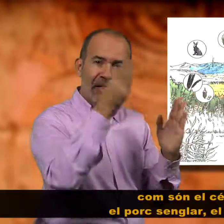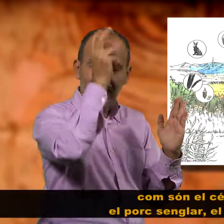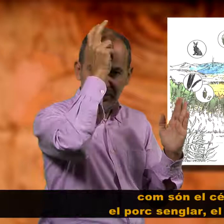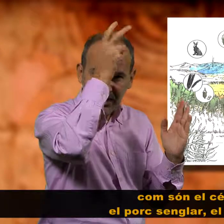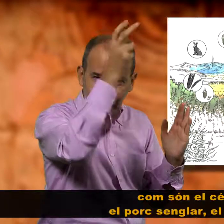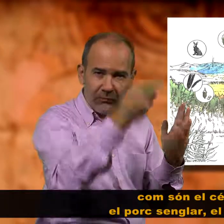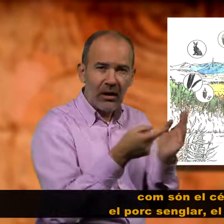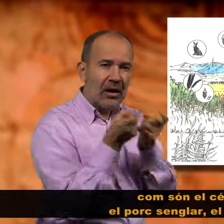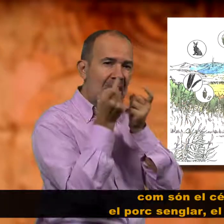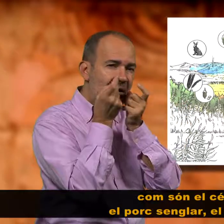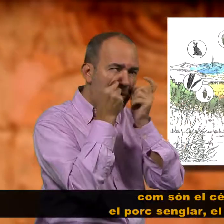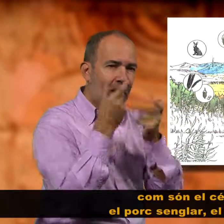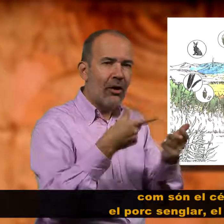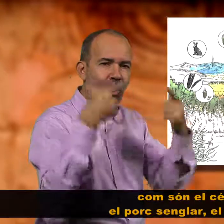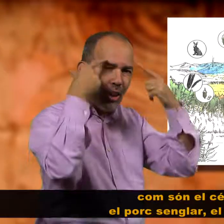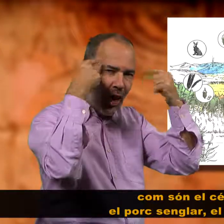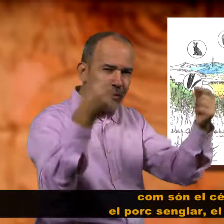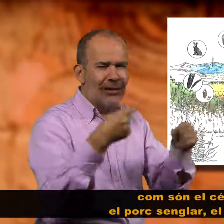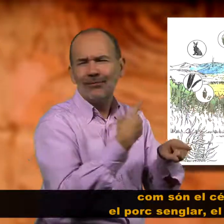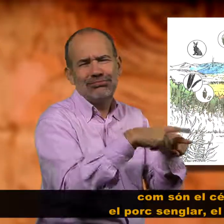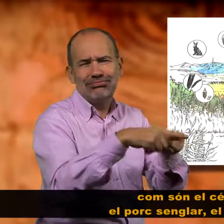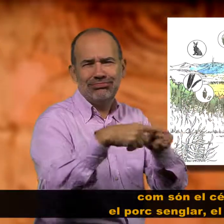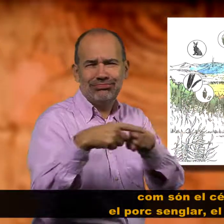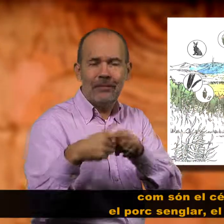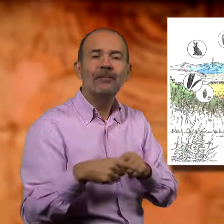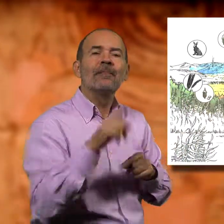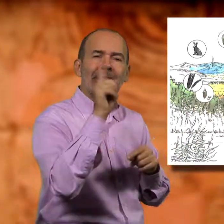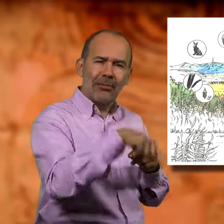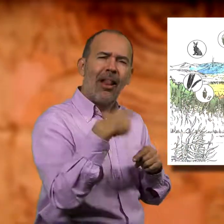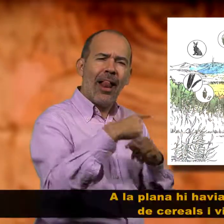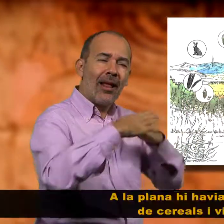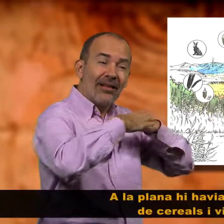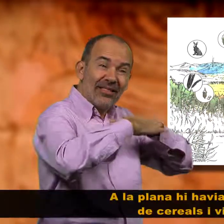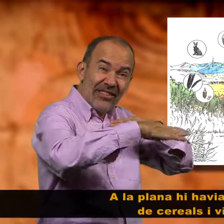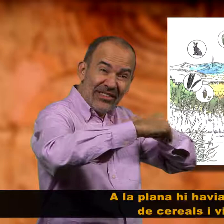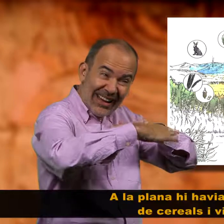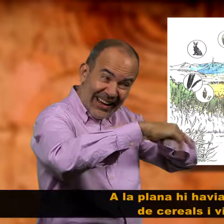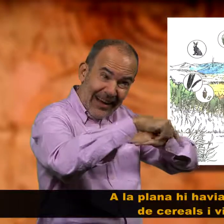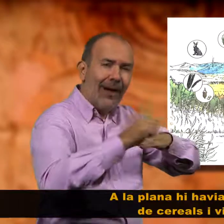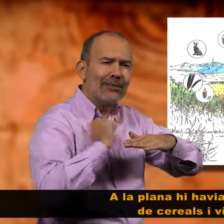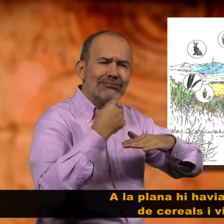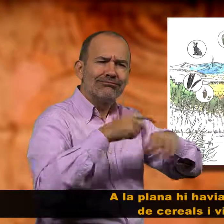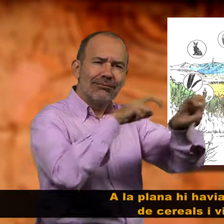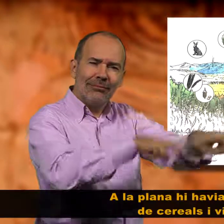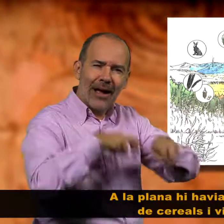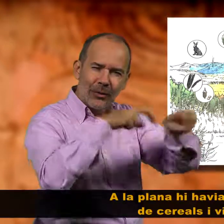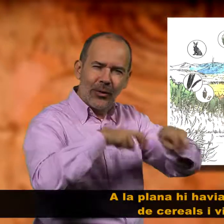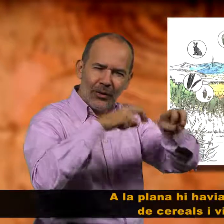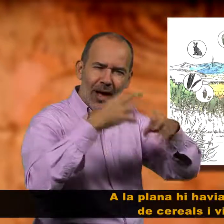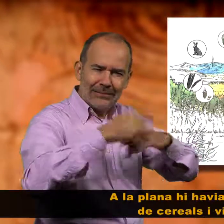A la plana hi havia conreus de cereals i vinya, i a la riba del riu, el bosc de ribera.